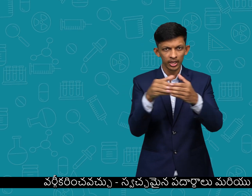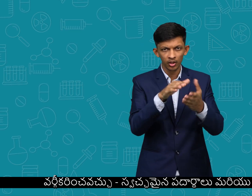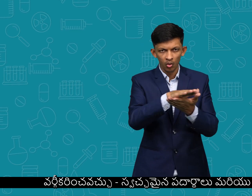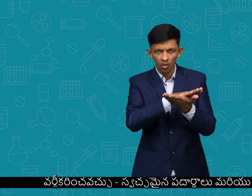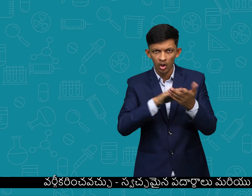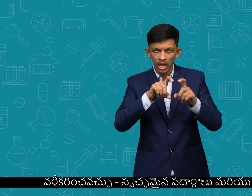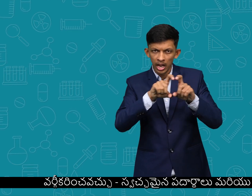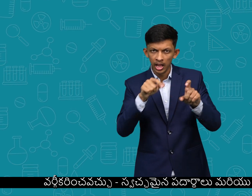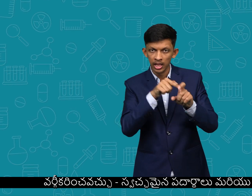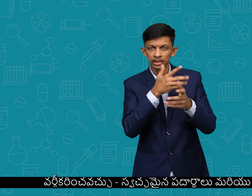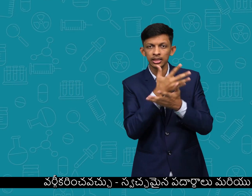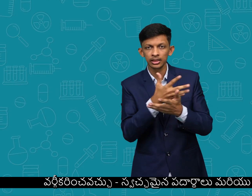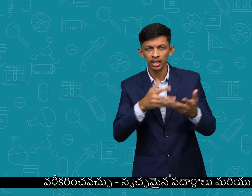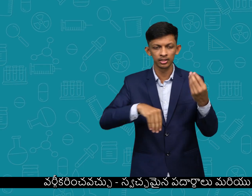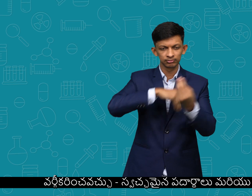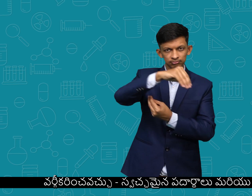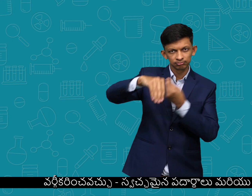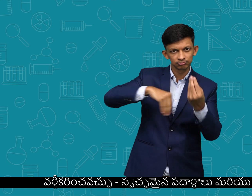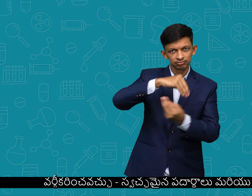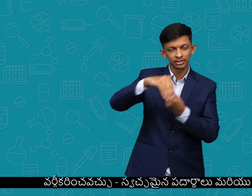మరియు మిశ్రమాలు.